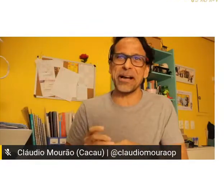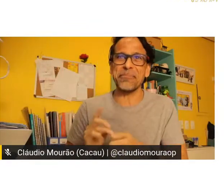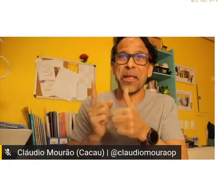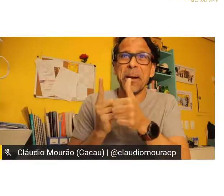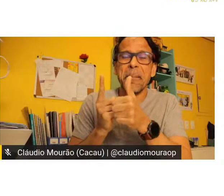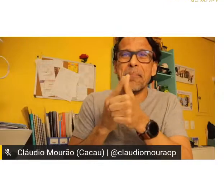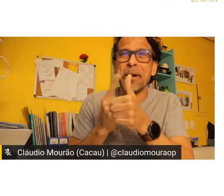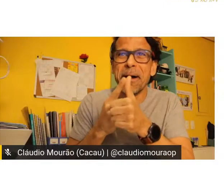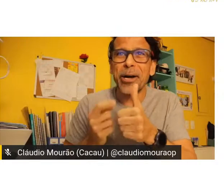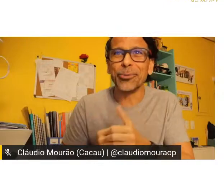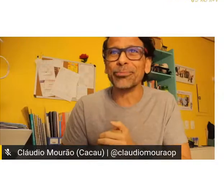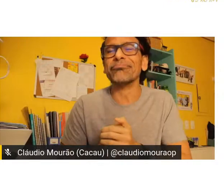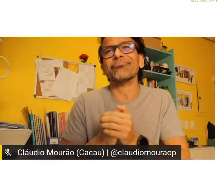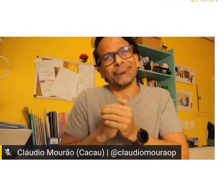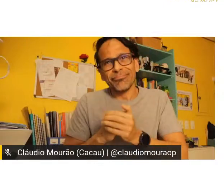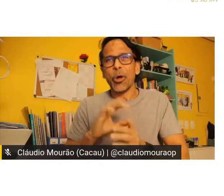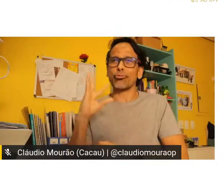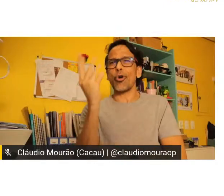tempo é